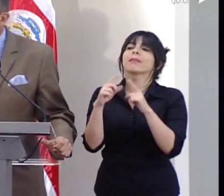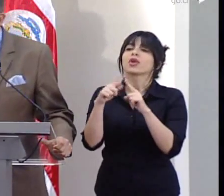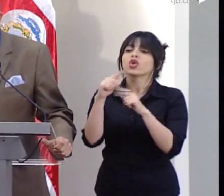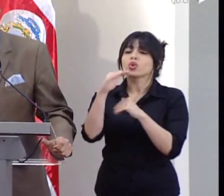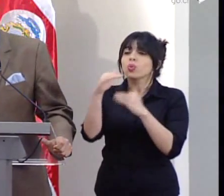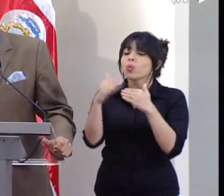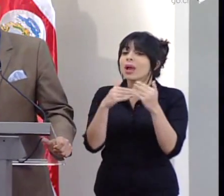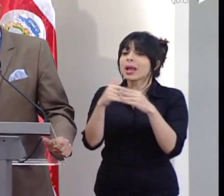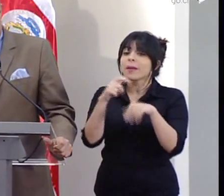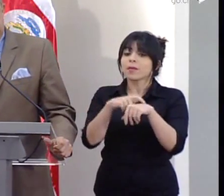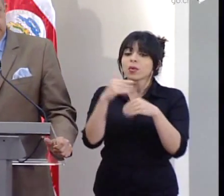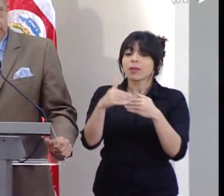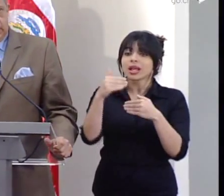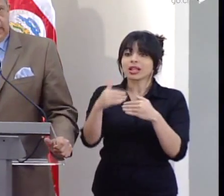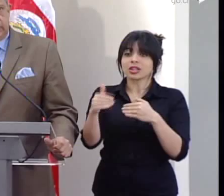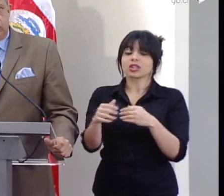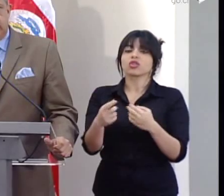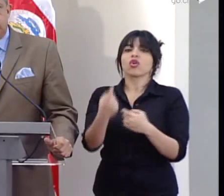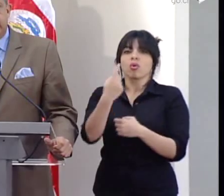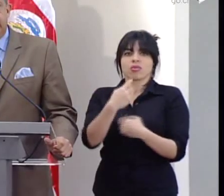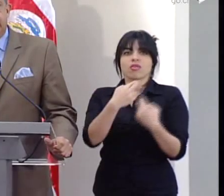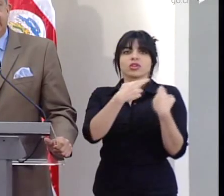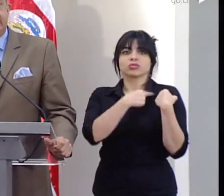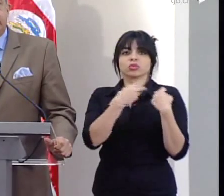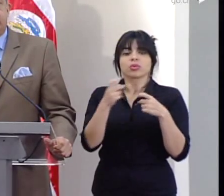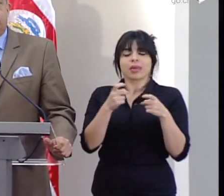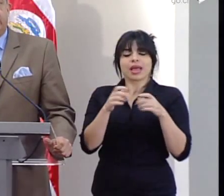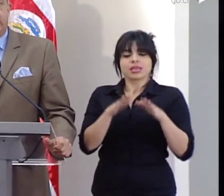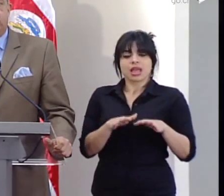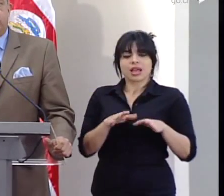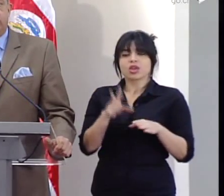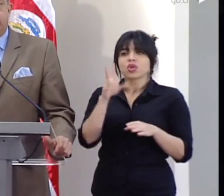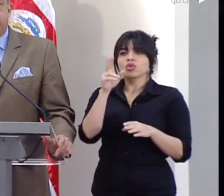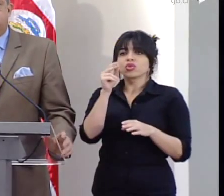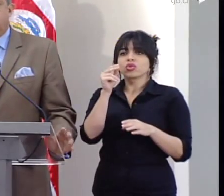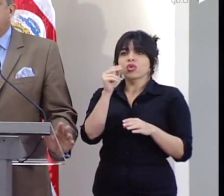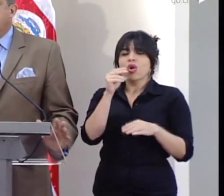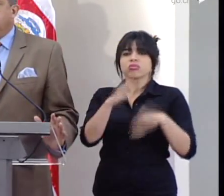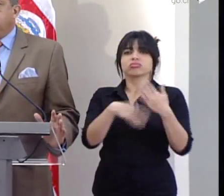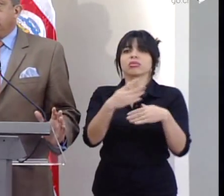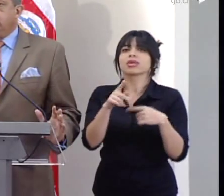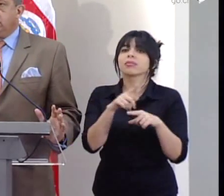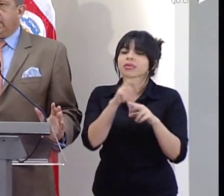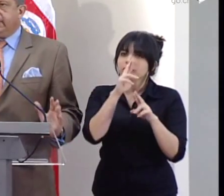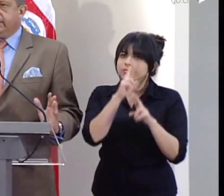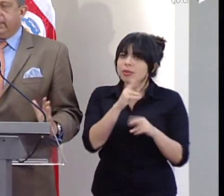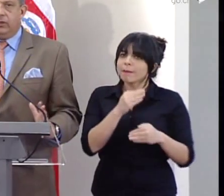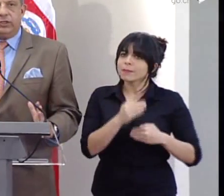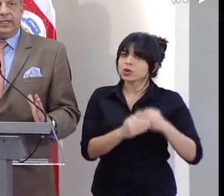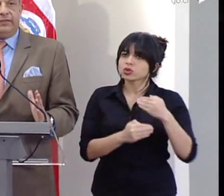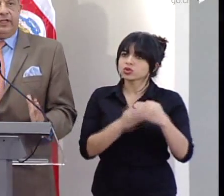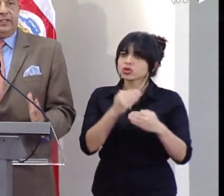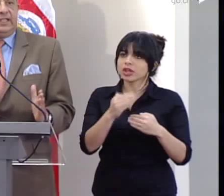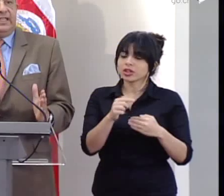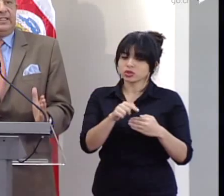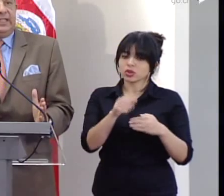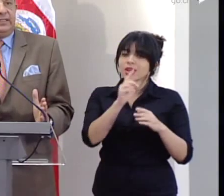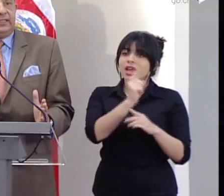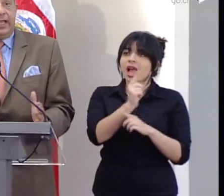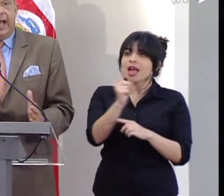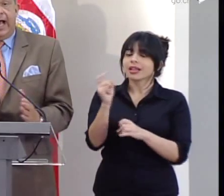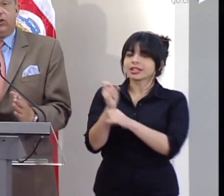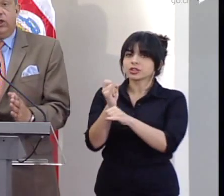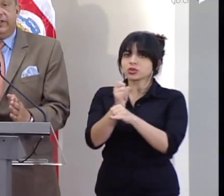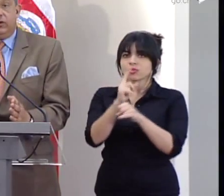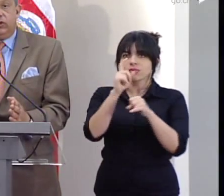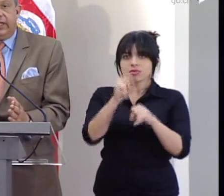todos los momentos en general, a actuar con tranquilidad y sin atropellar los procesos que son atendidos en las diferentes